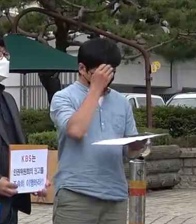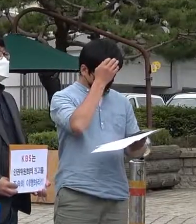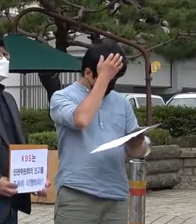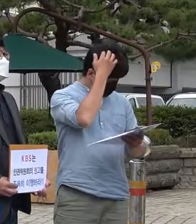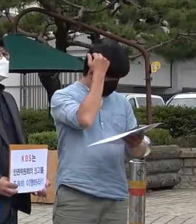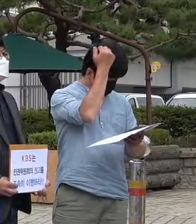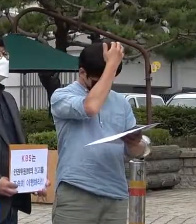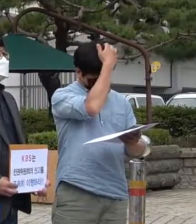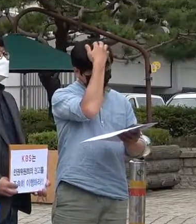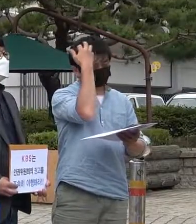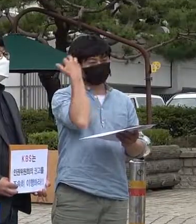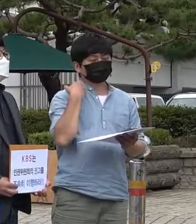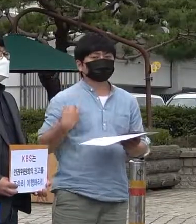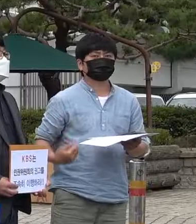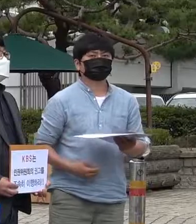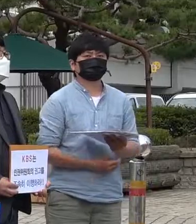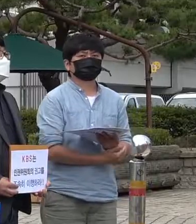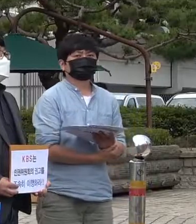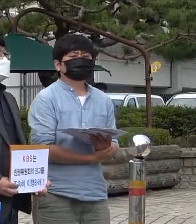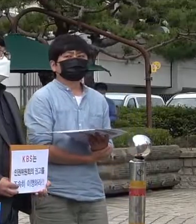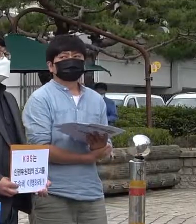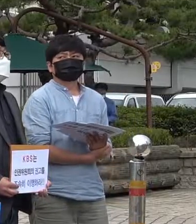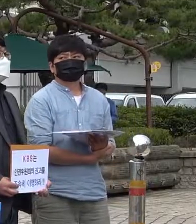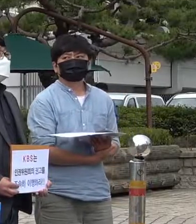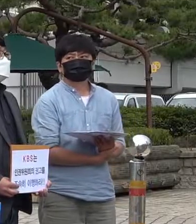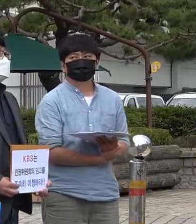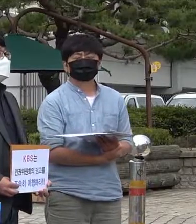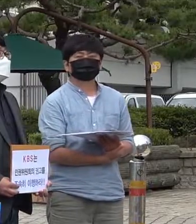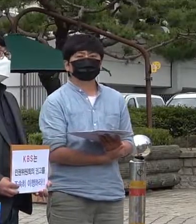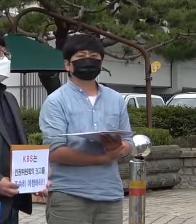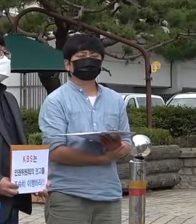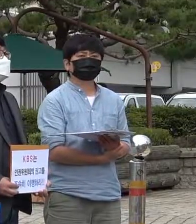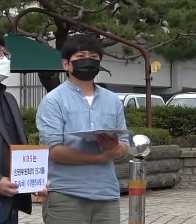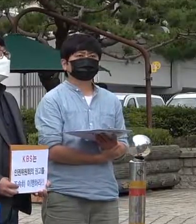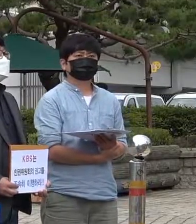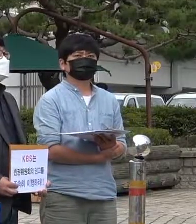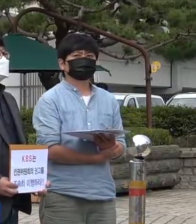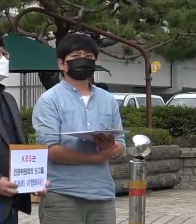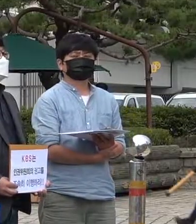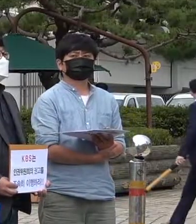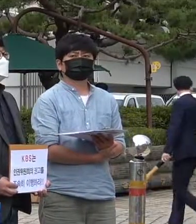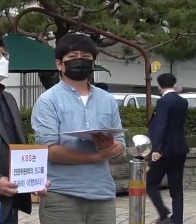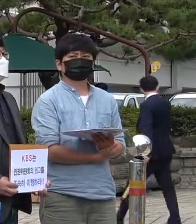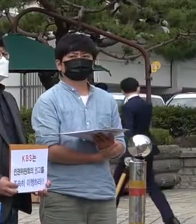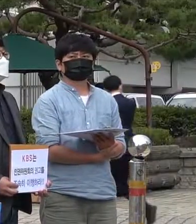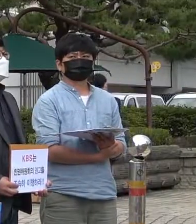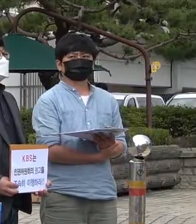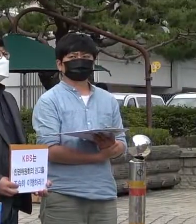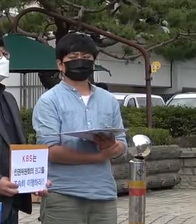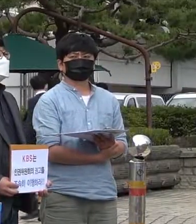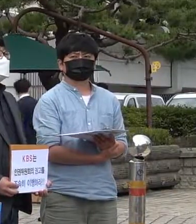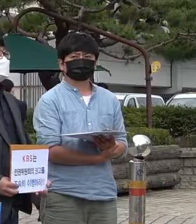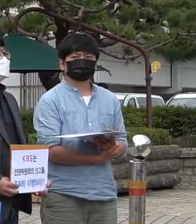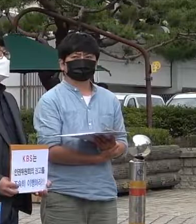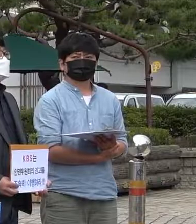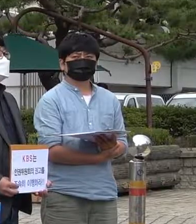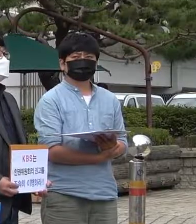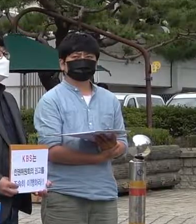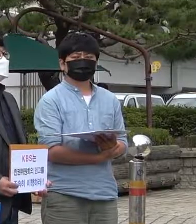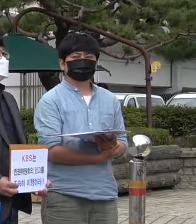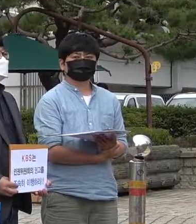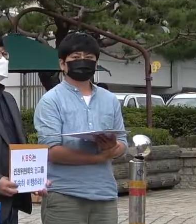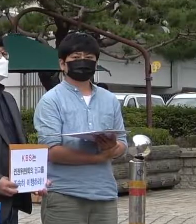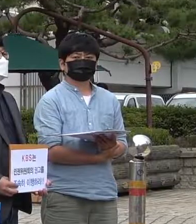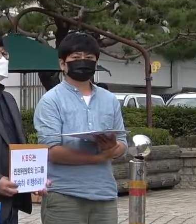하루빨리 시행해달라 촉구하기 위해 다시 이 자리에 모였습니다. 그동안 KBS는 일반 시청자에게